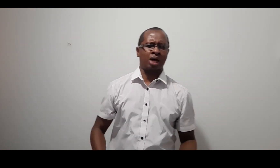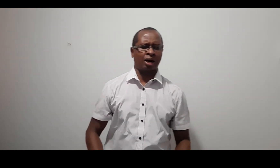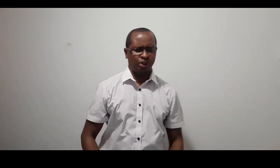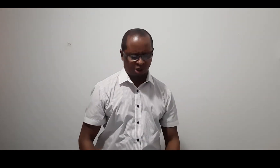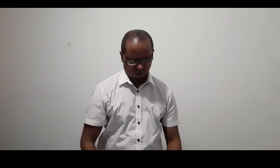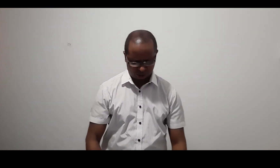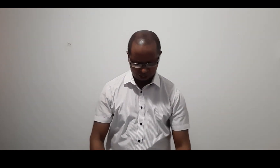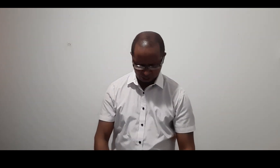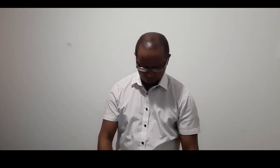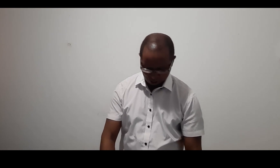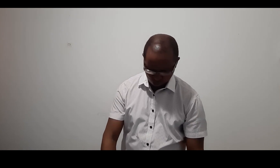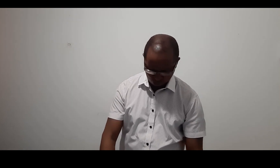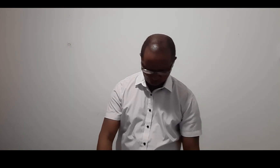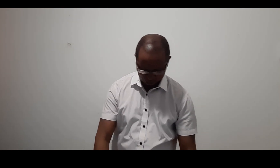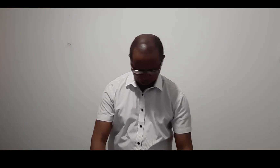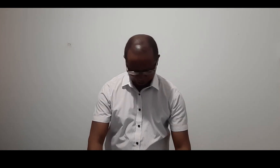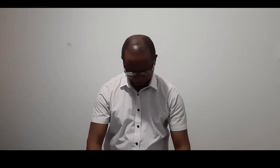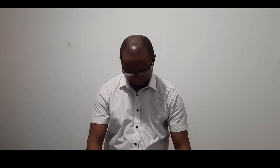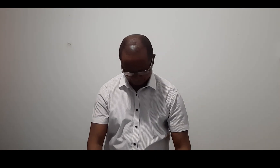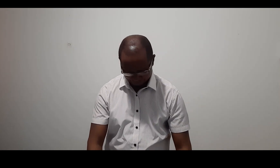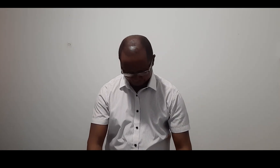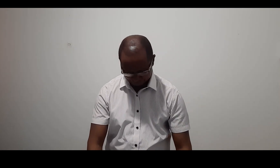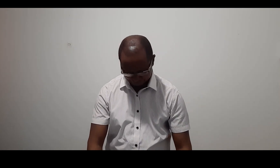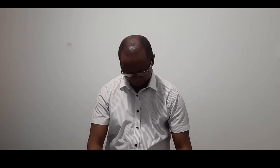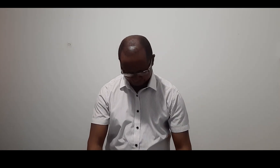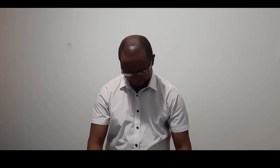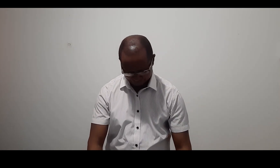tsara ho Jesosy, mamoa voatsara.